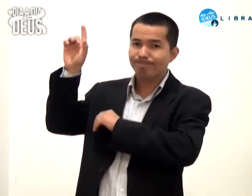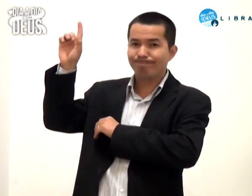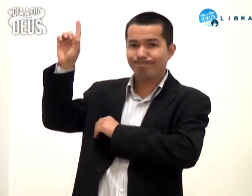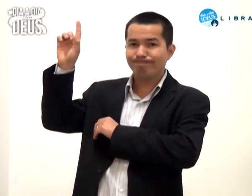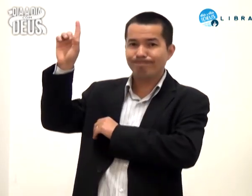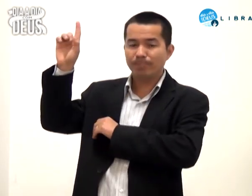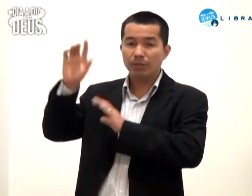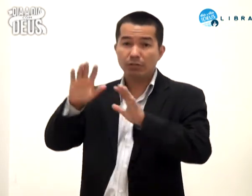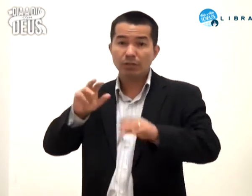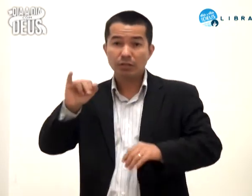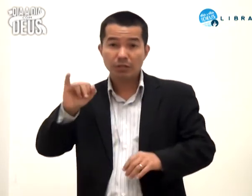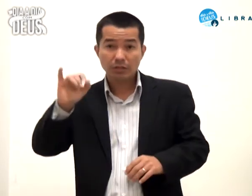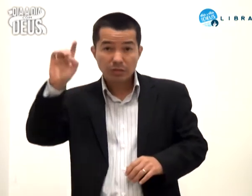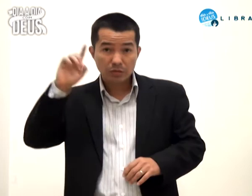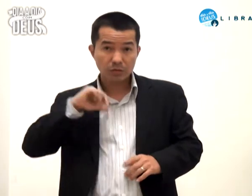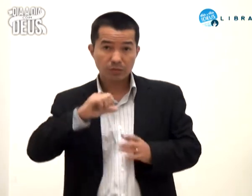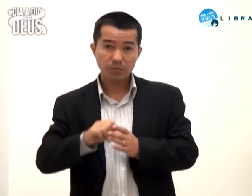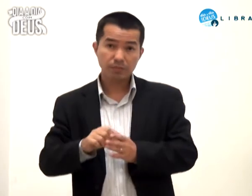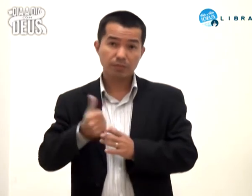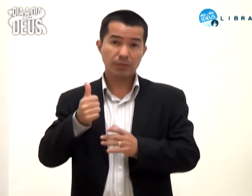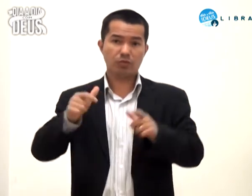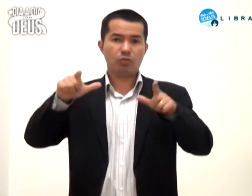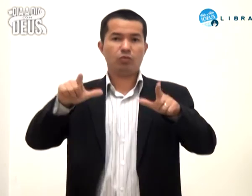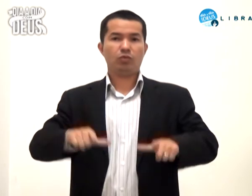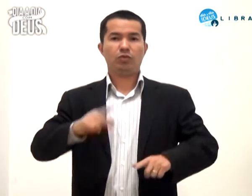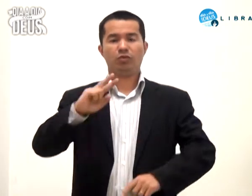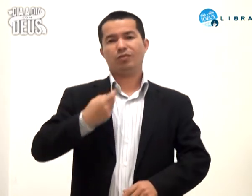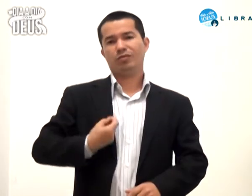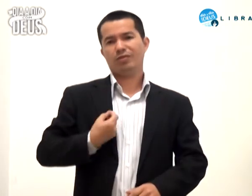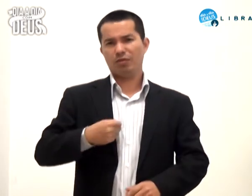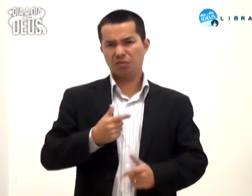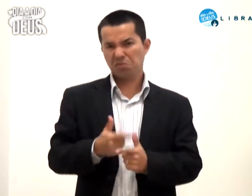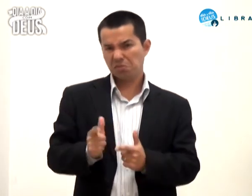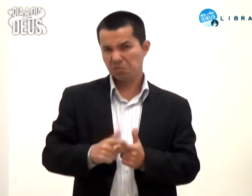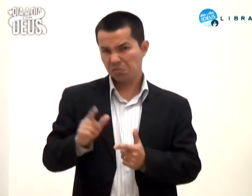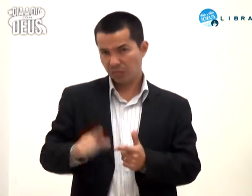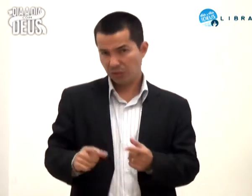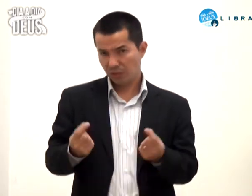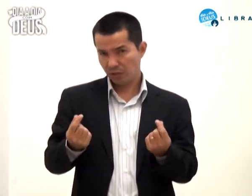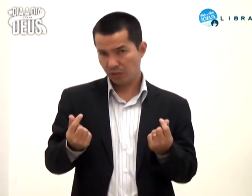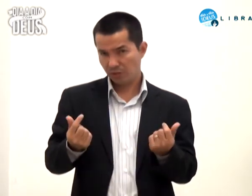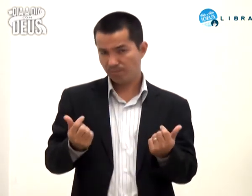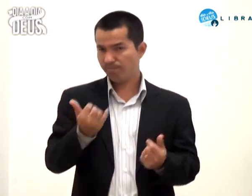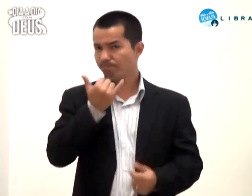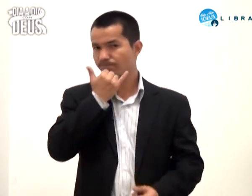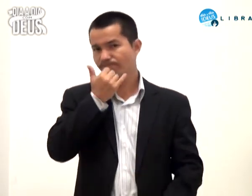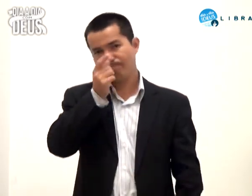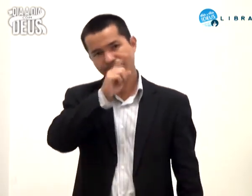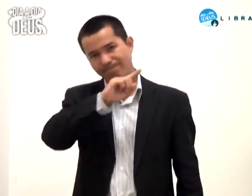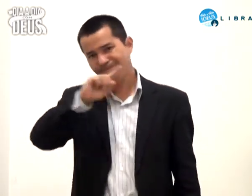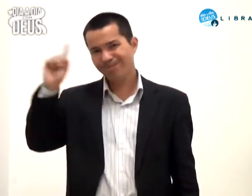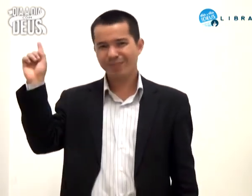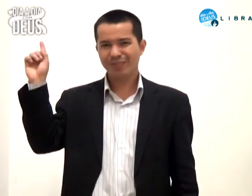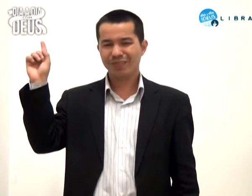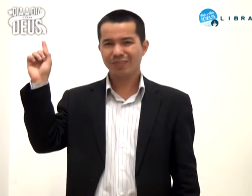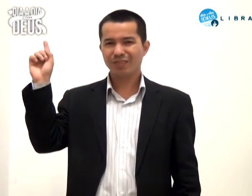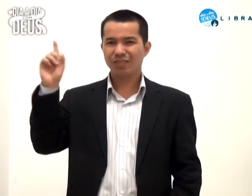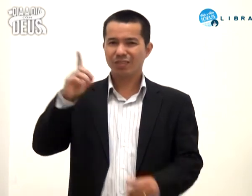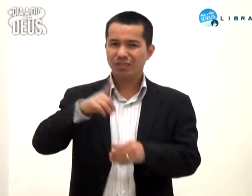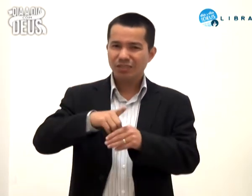não são os valores, mas são as atitudes da nossa alma. Se Deus está em primeiro lugar,